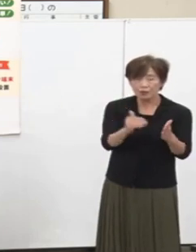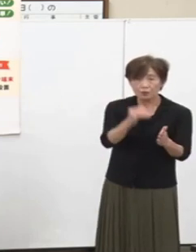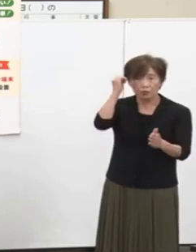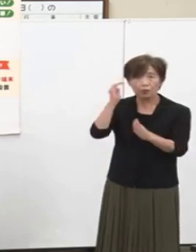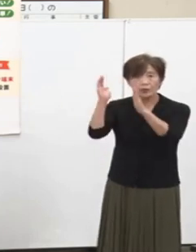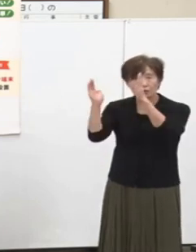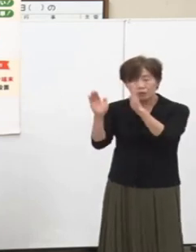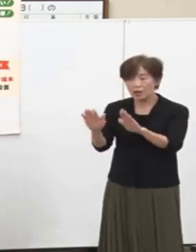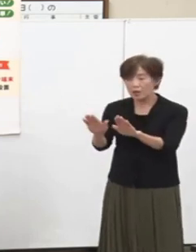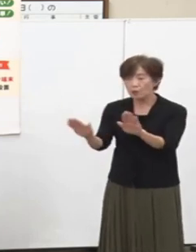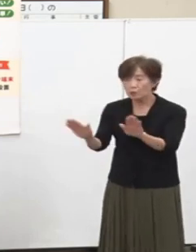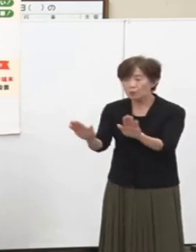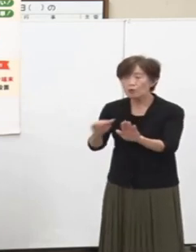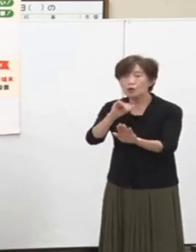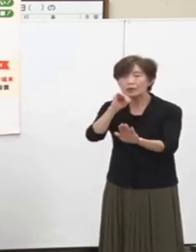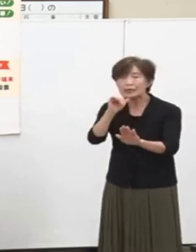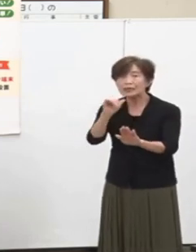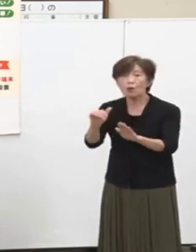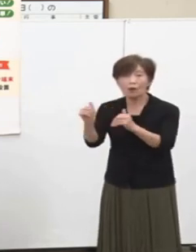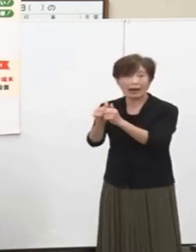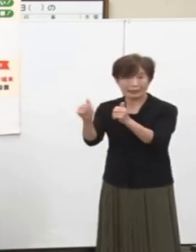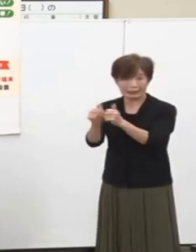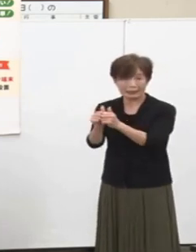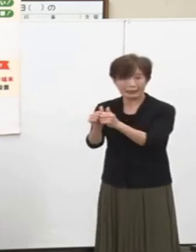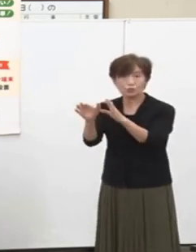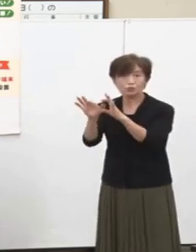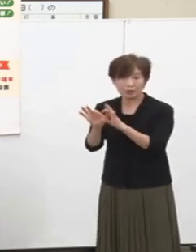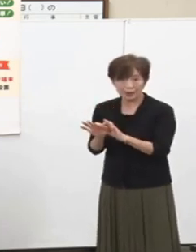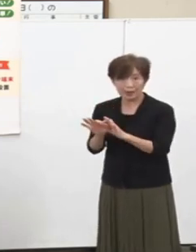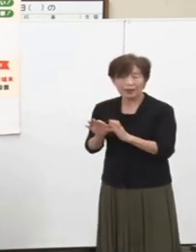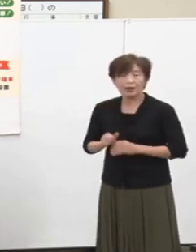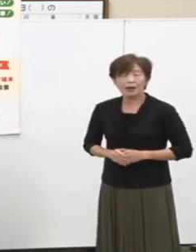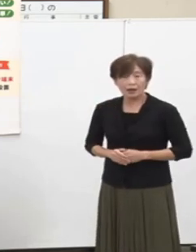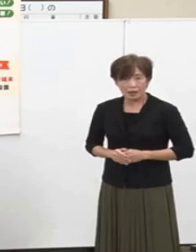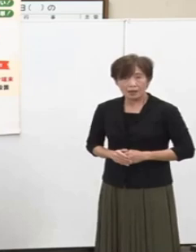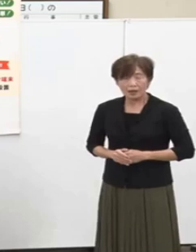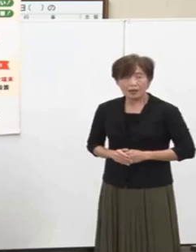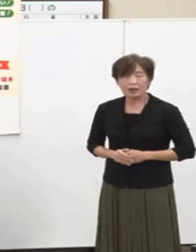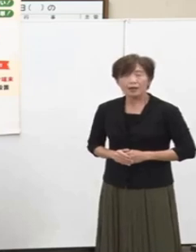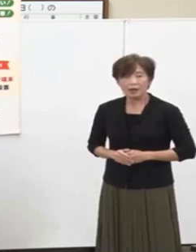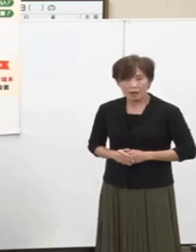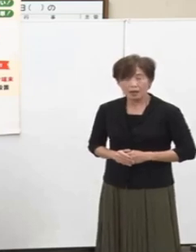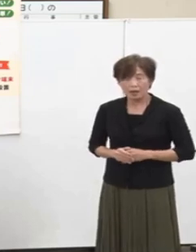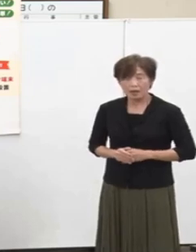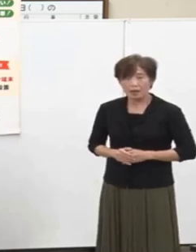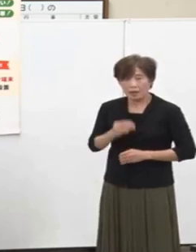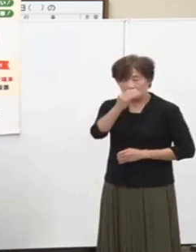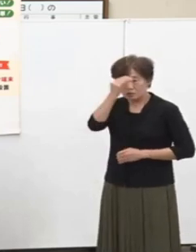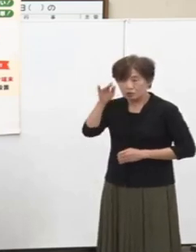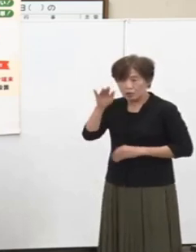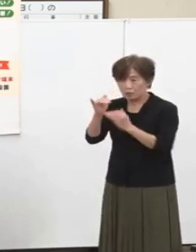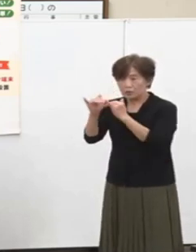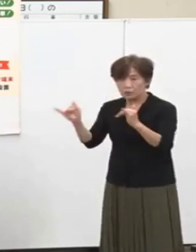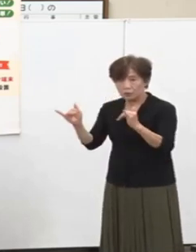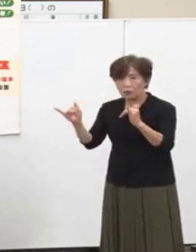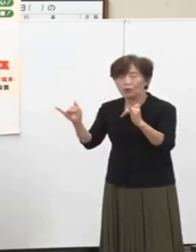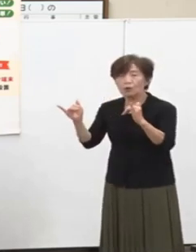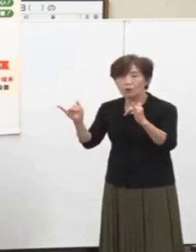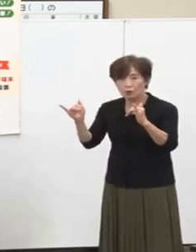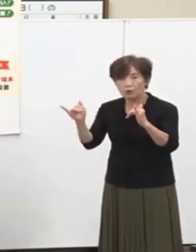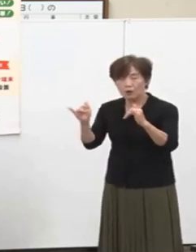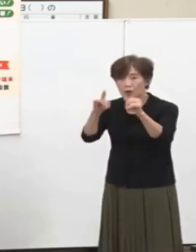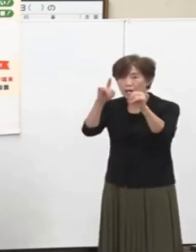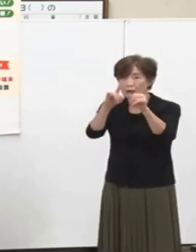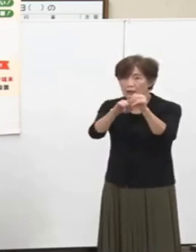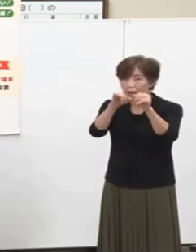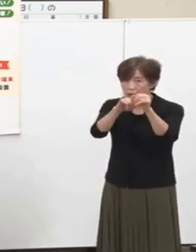最初にあった子どもの貧困対策会議について伺います、 はい、 有識者の方からターゲットへのまあ支援をつなげるための周知だったり